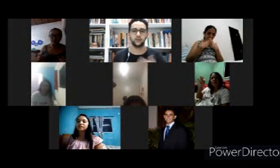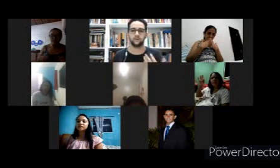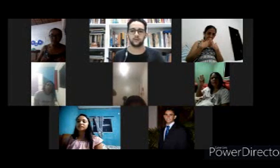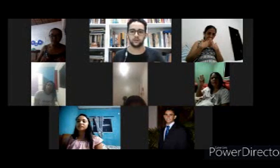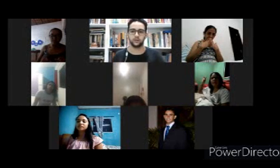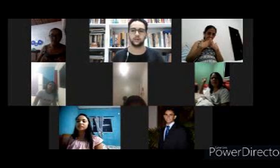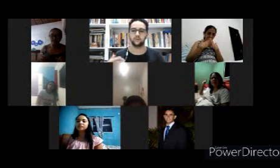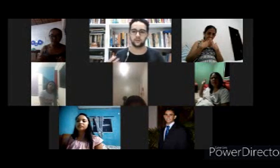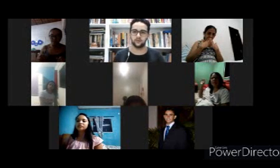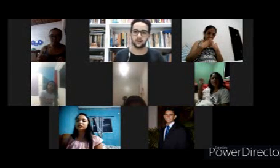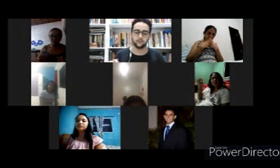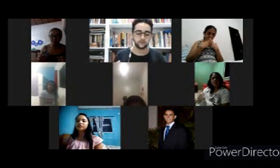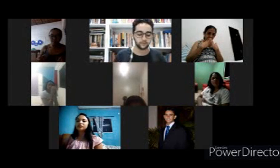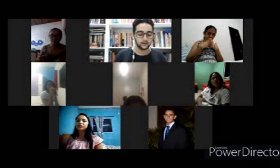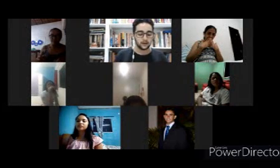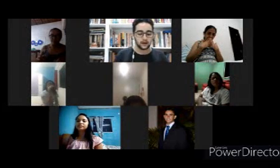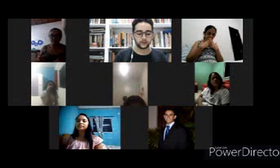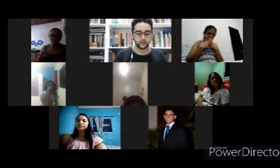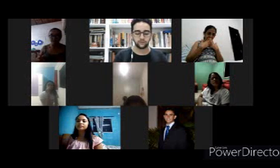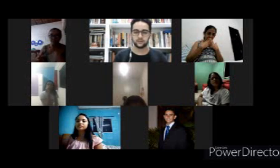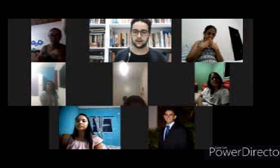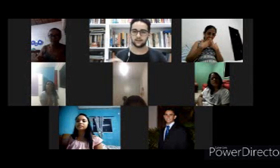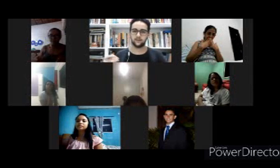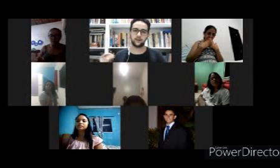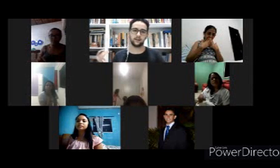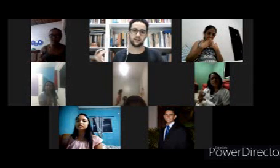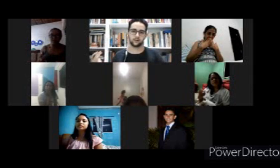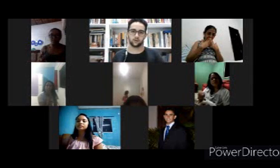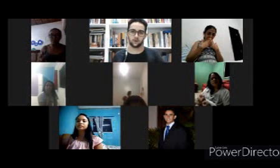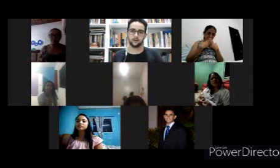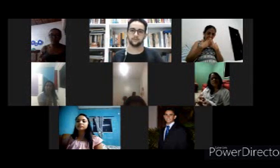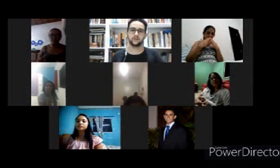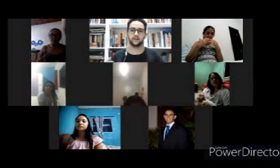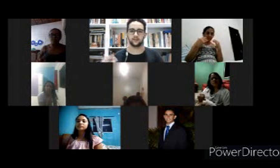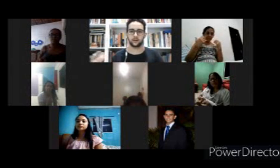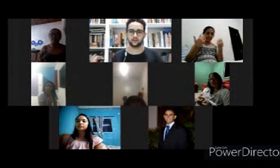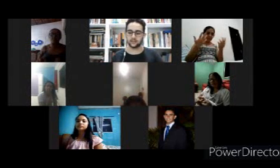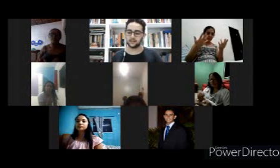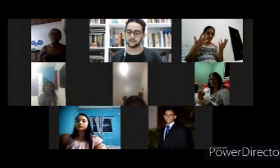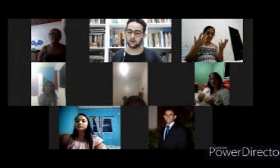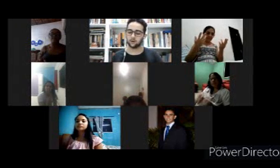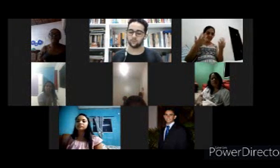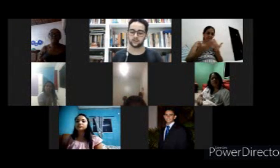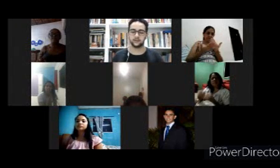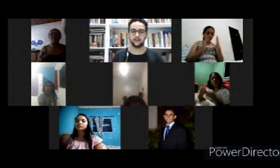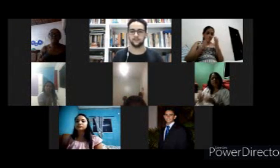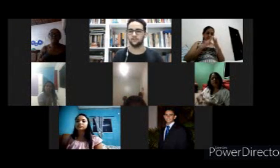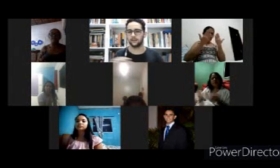substantivos, adjetivos, advérbios. A gente viu os sinais referentes à escola, sinais educacionais, alguns sinais de